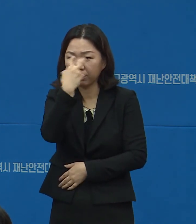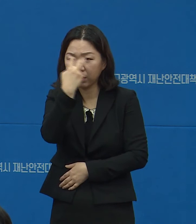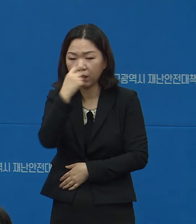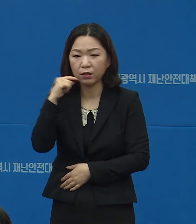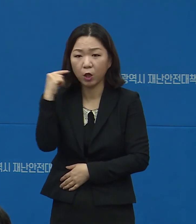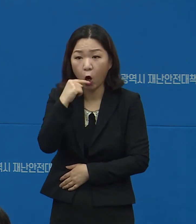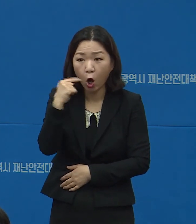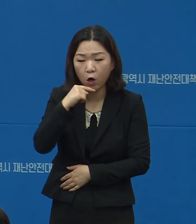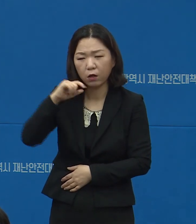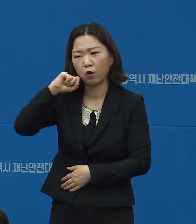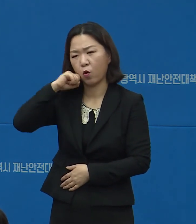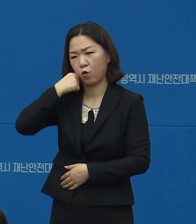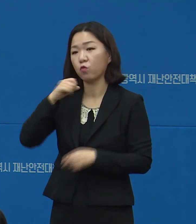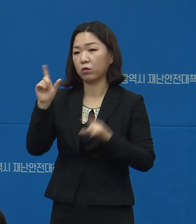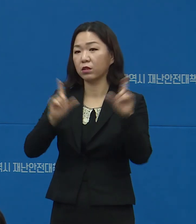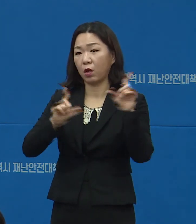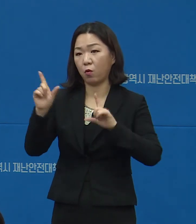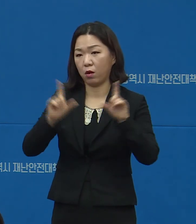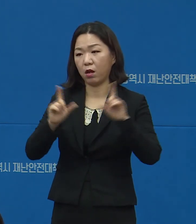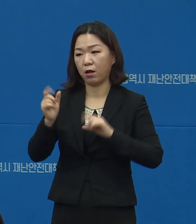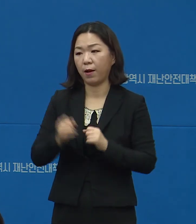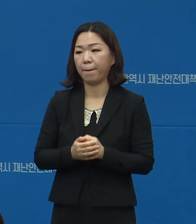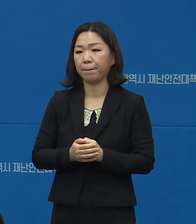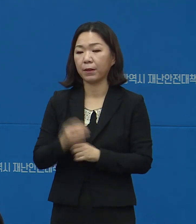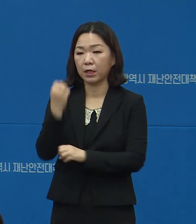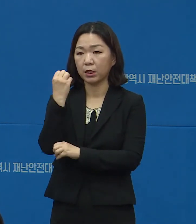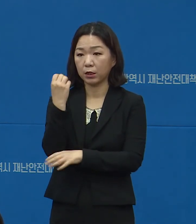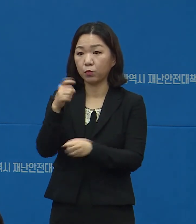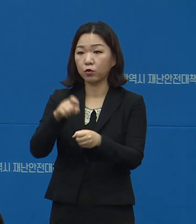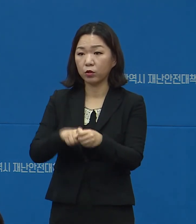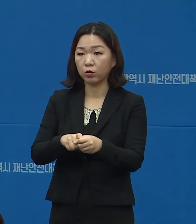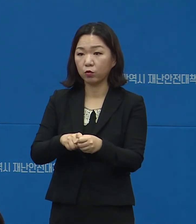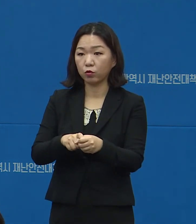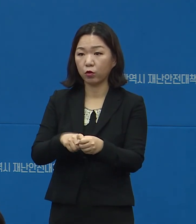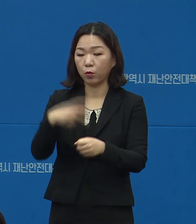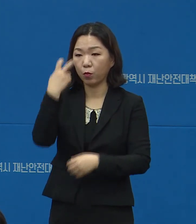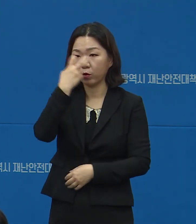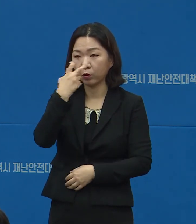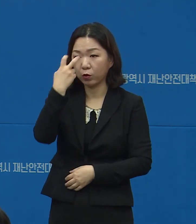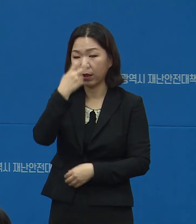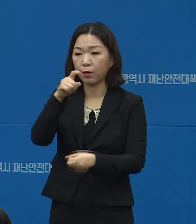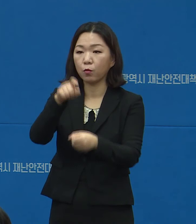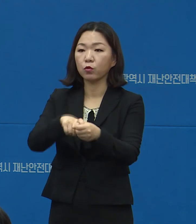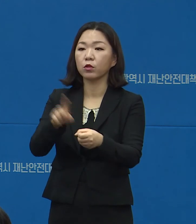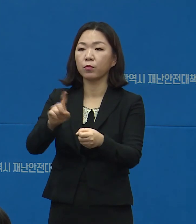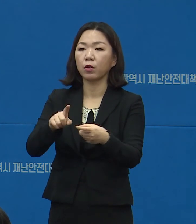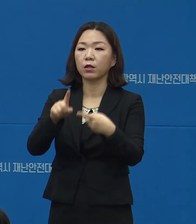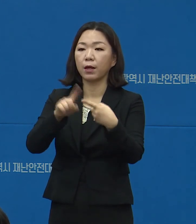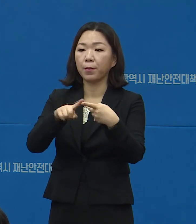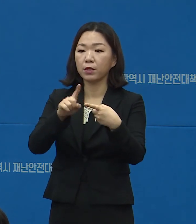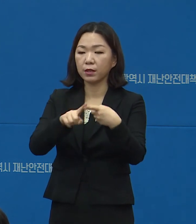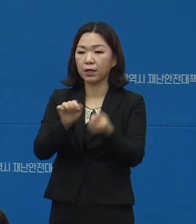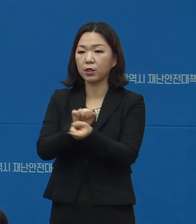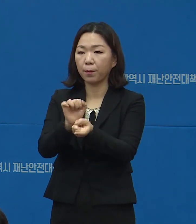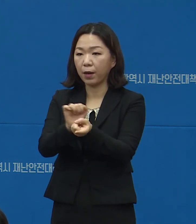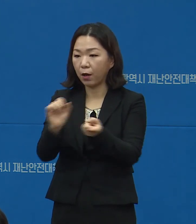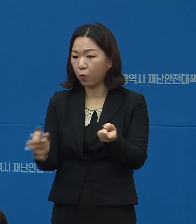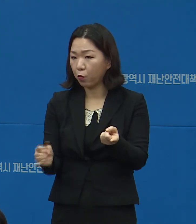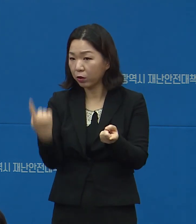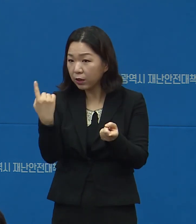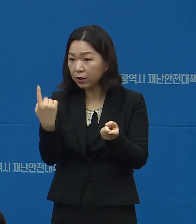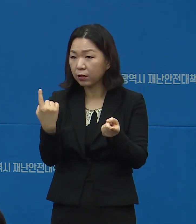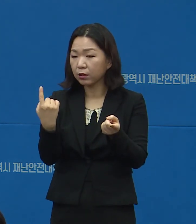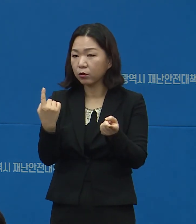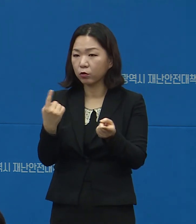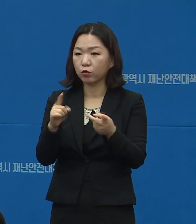것은 굉장히 불가능합니다. 그래서 저희가 기본적으로 역학조사의 목적은 두 가지입니다. 전파 경로를 밝히는 것과